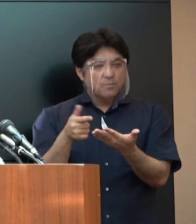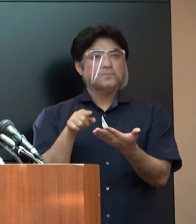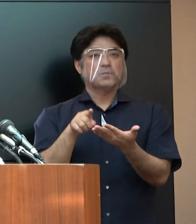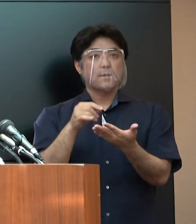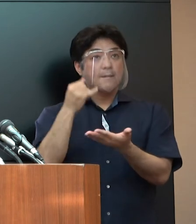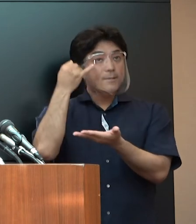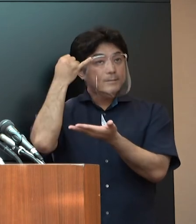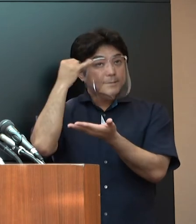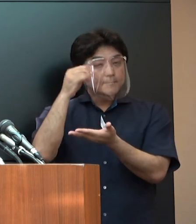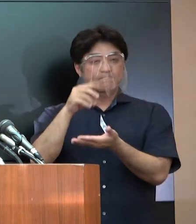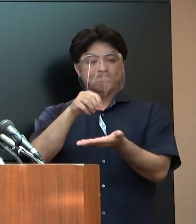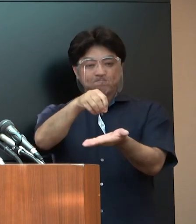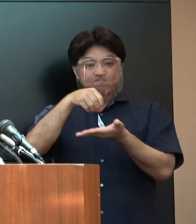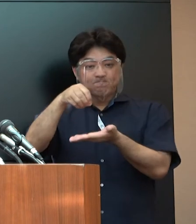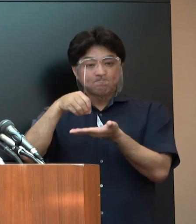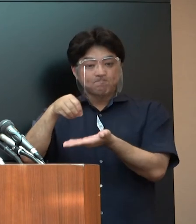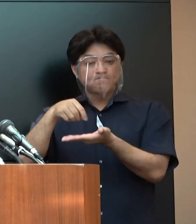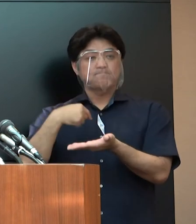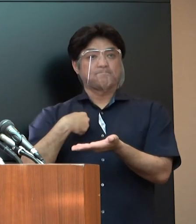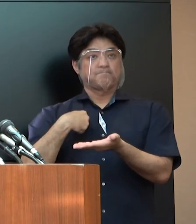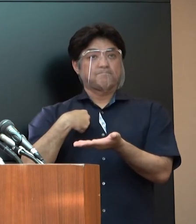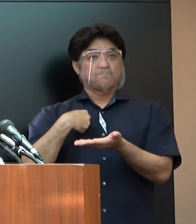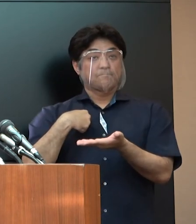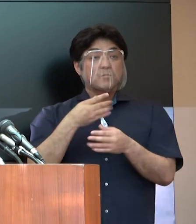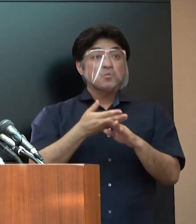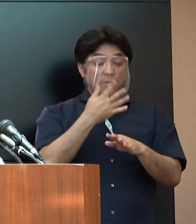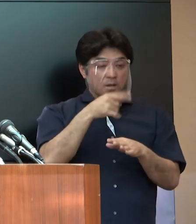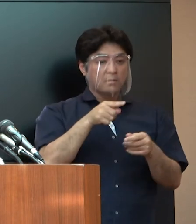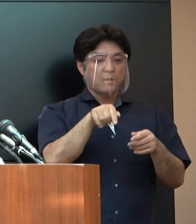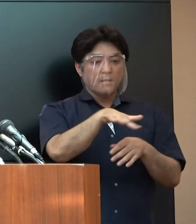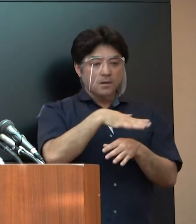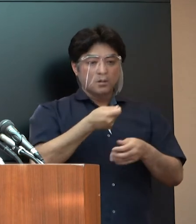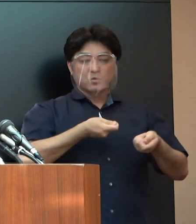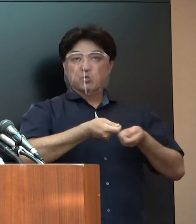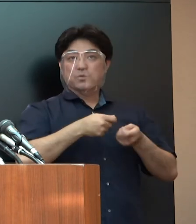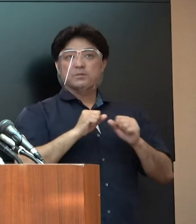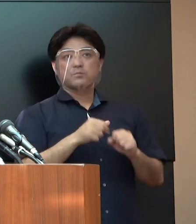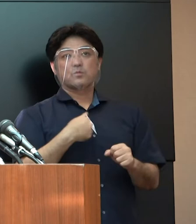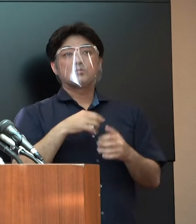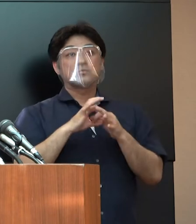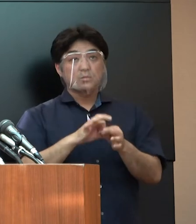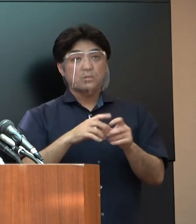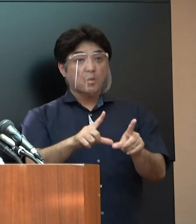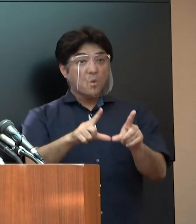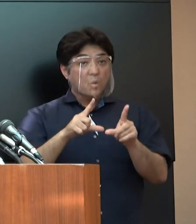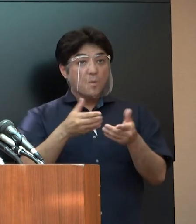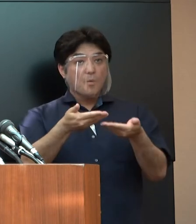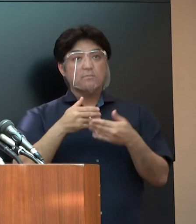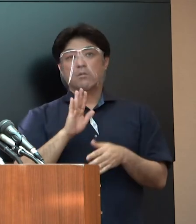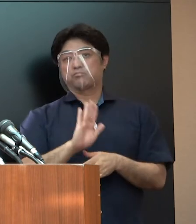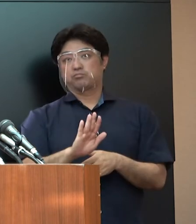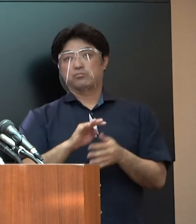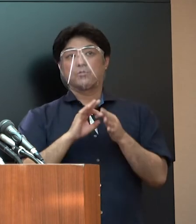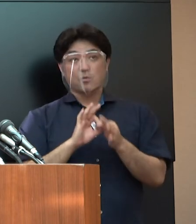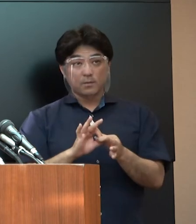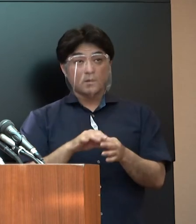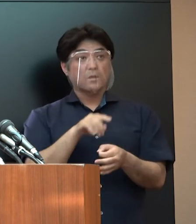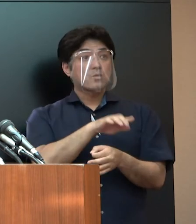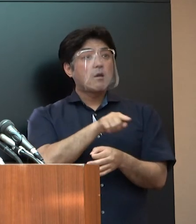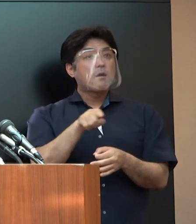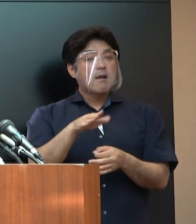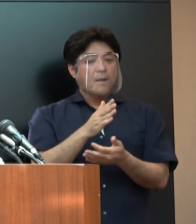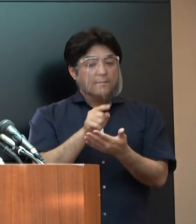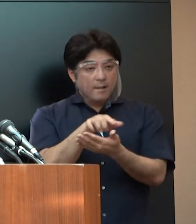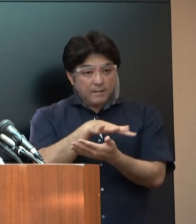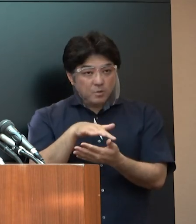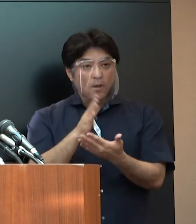の意見も各部局において常にその意見調整をさせていただき、その報告をいただいておりました。ですからその都度の判断